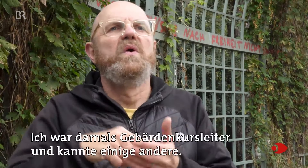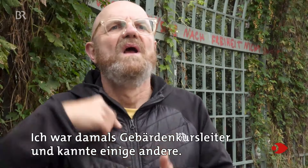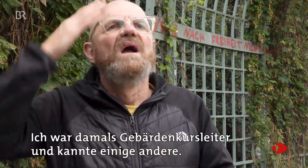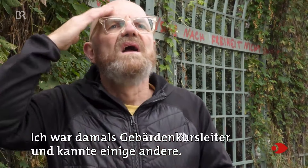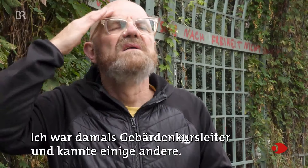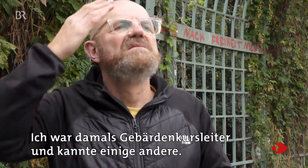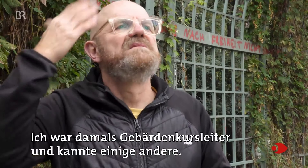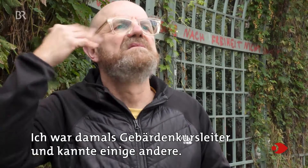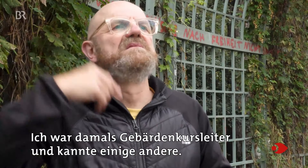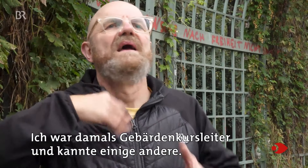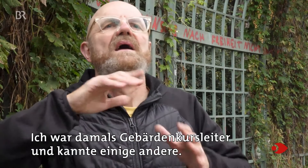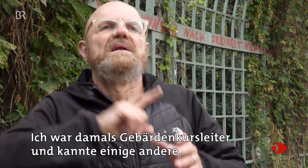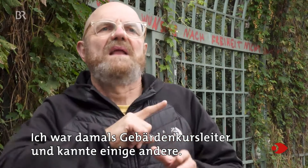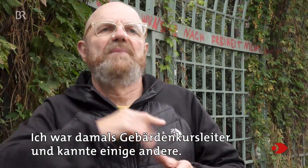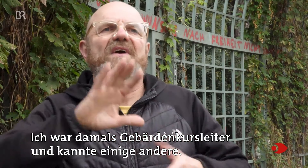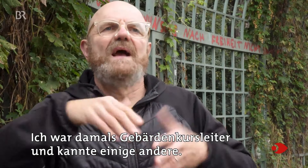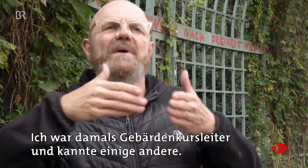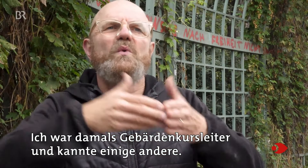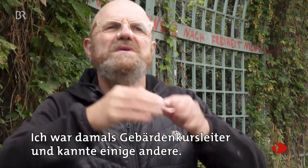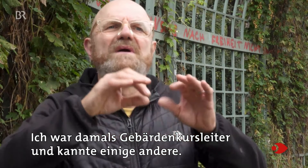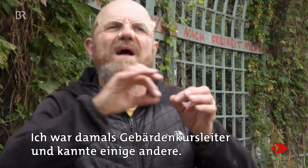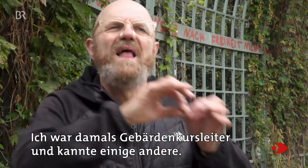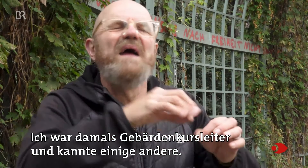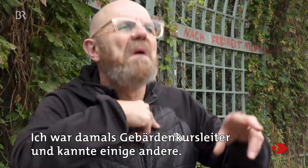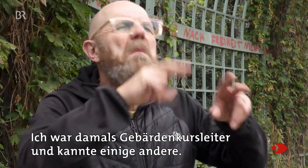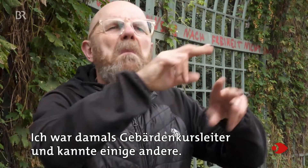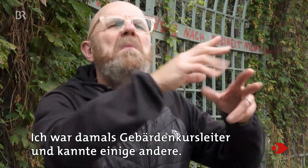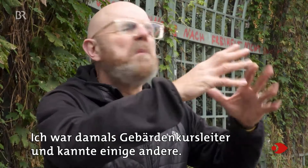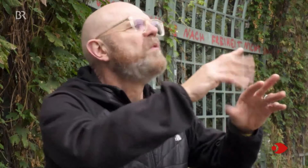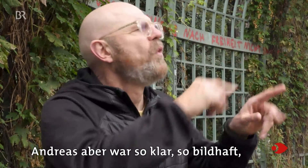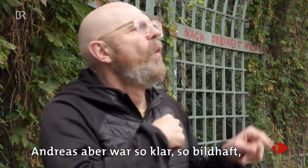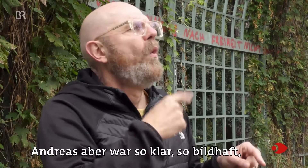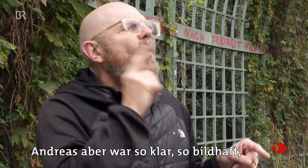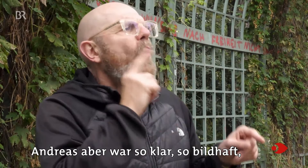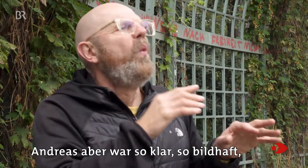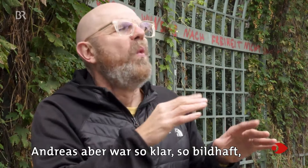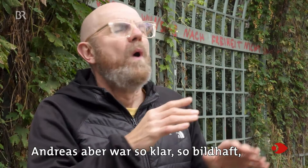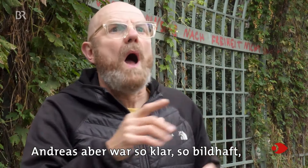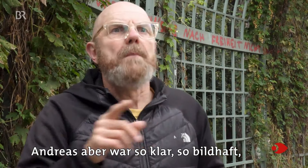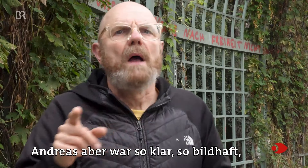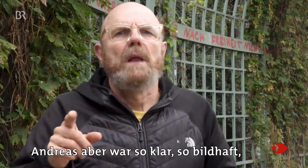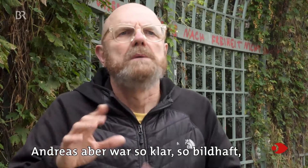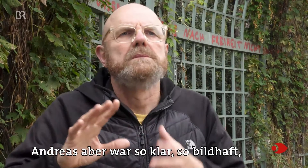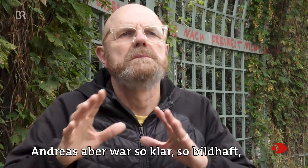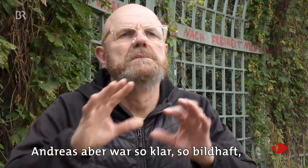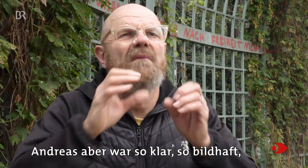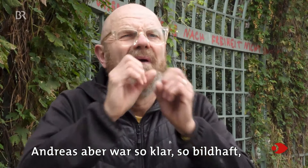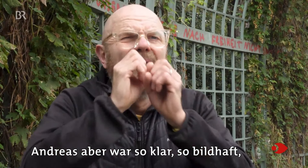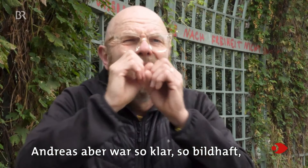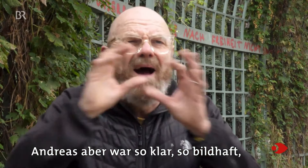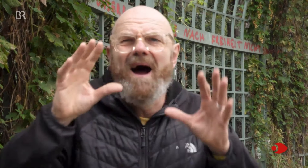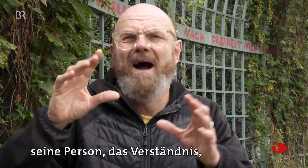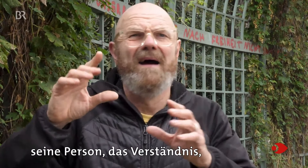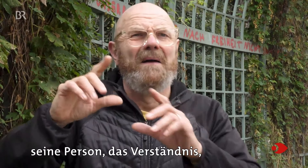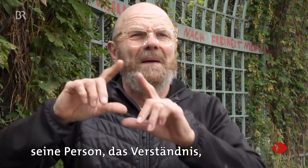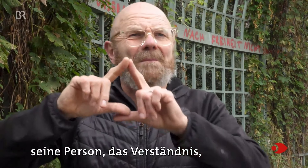war damals Gebärdenkursleiter und kannte einige andere. Andreas aber war so klar, so bildhaft. Seine Person,